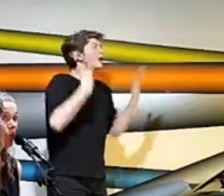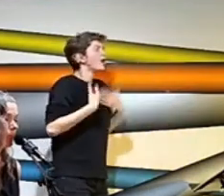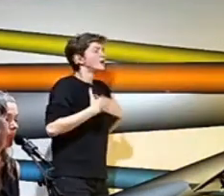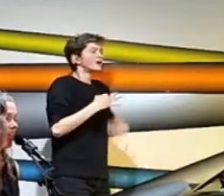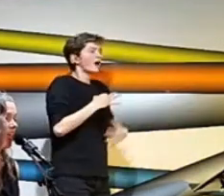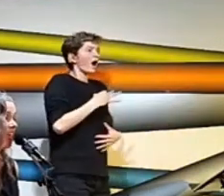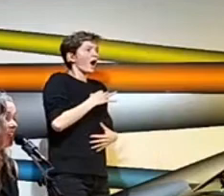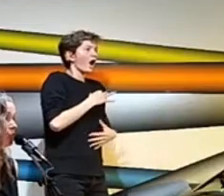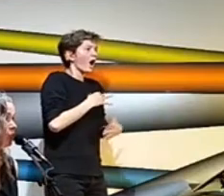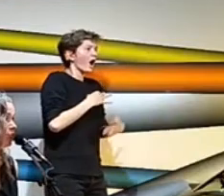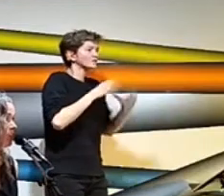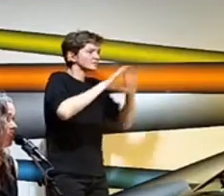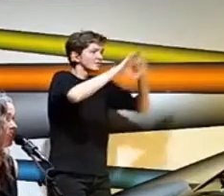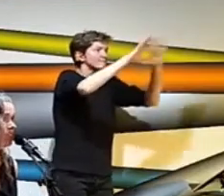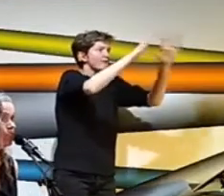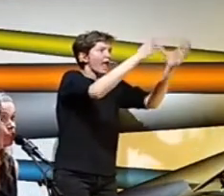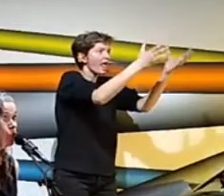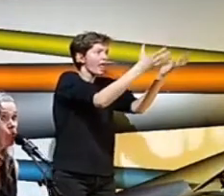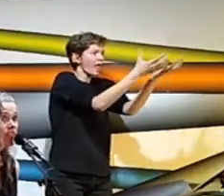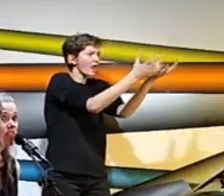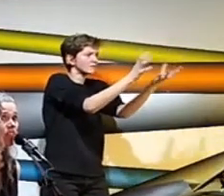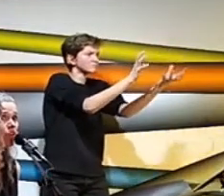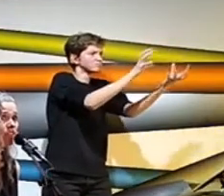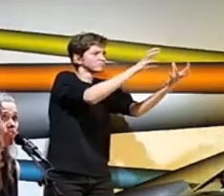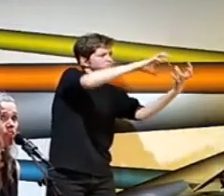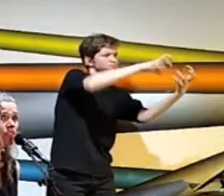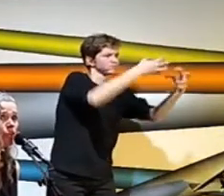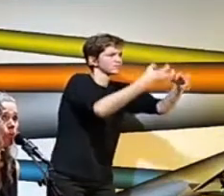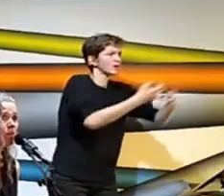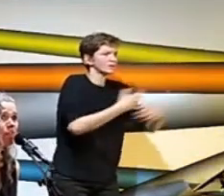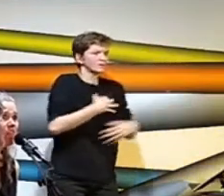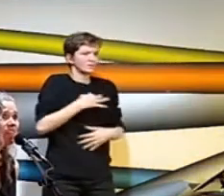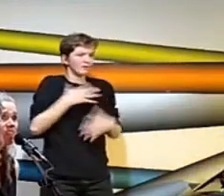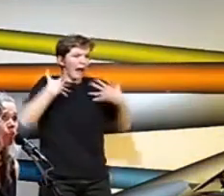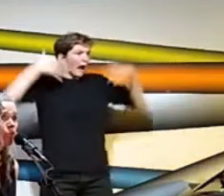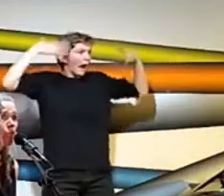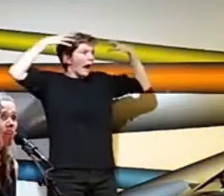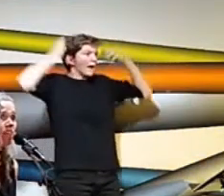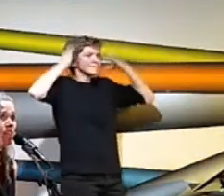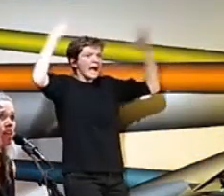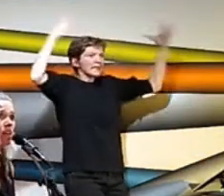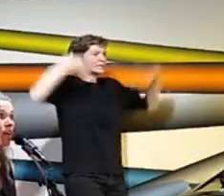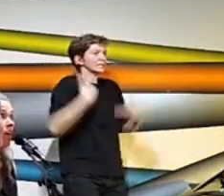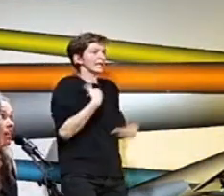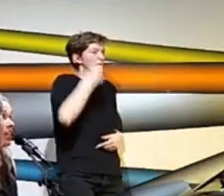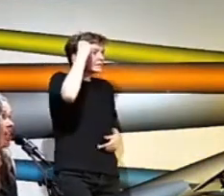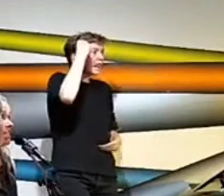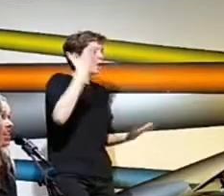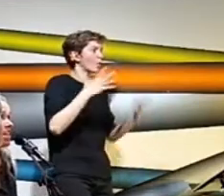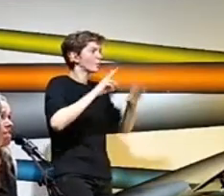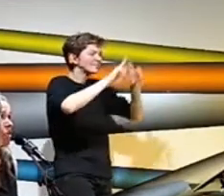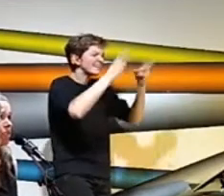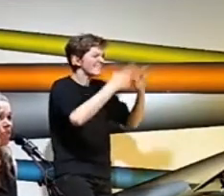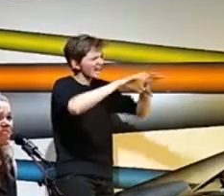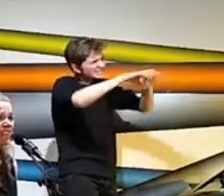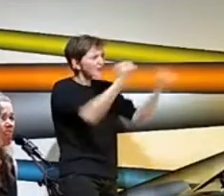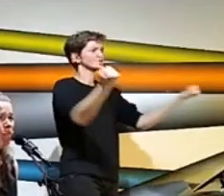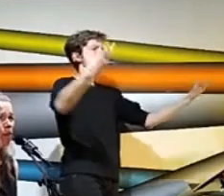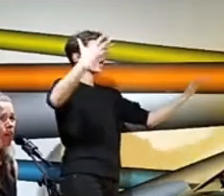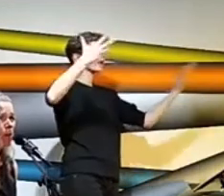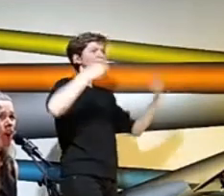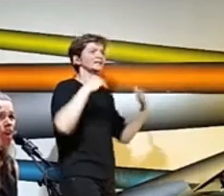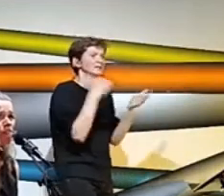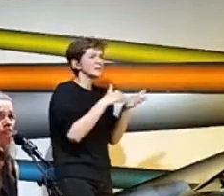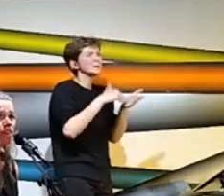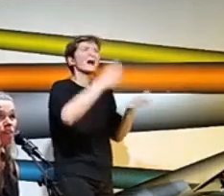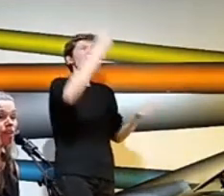des savants. Ein instant, was passiert? Die Sonne geht nicht auf, den ganzen Tag bleibt's finster und kalt. Die Leute werden nervös und sie regen